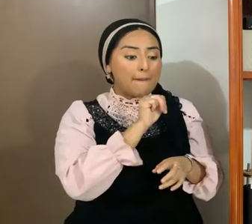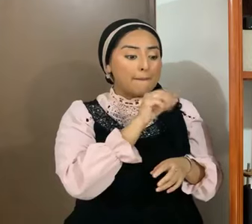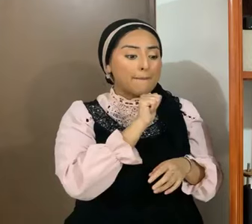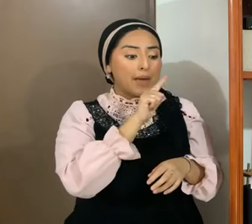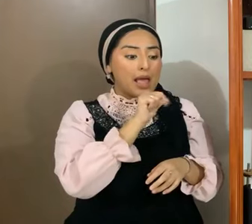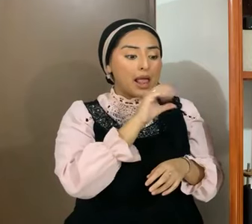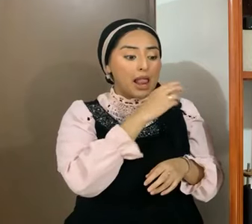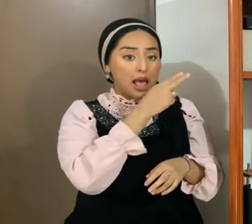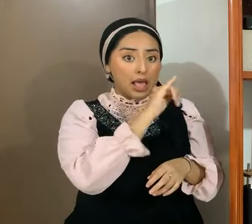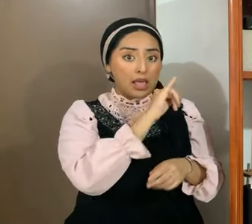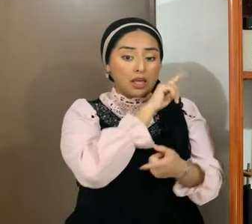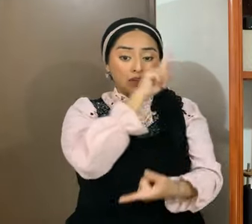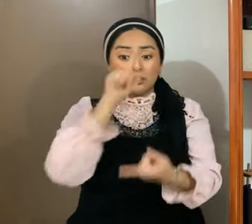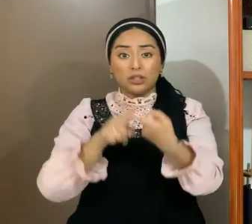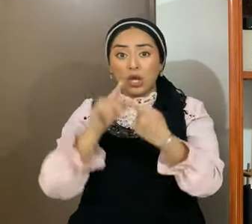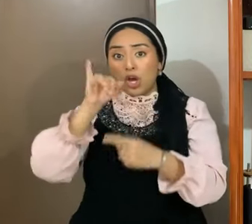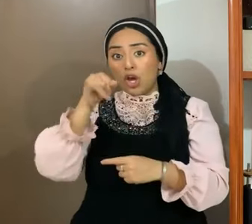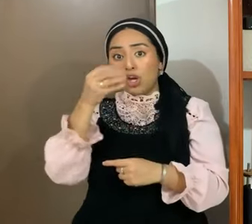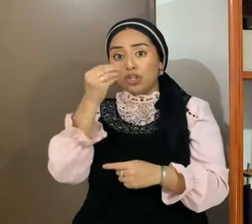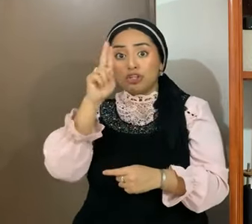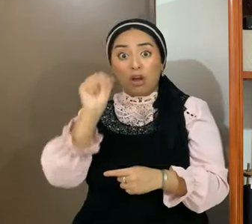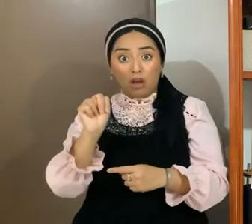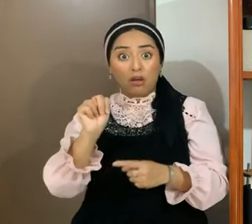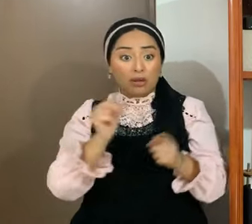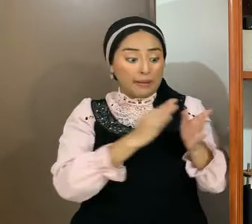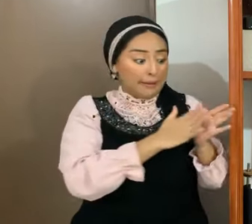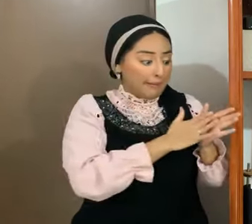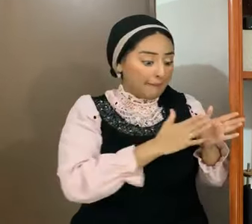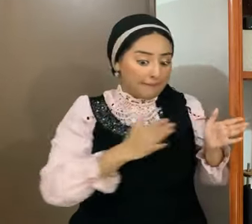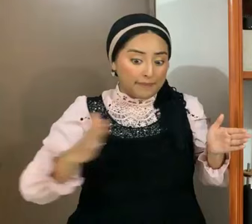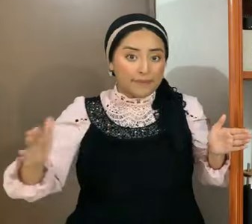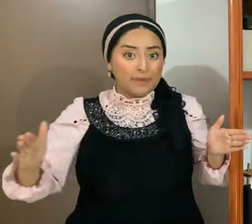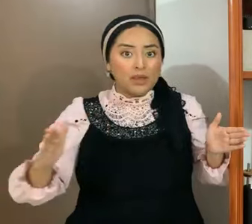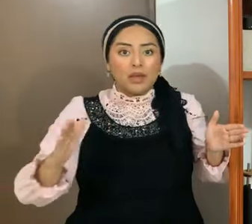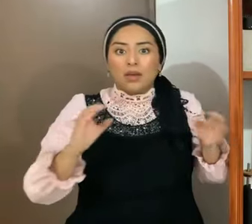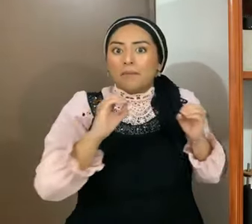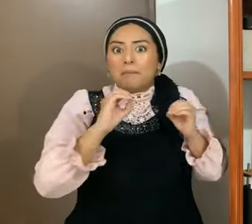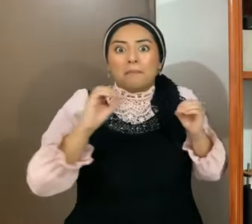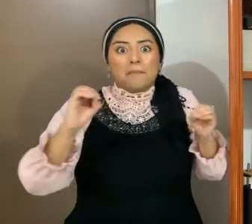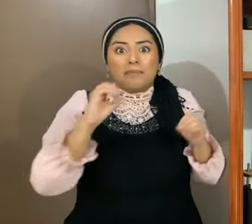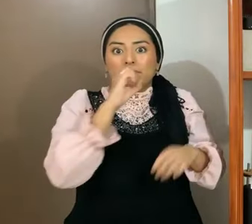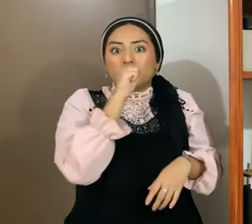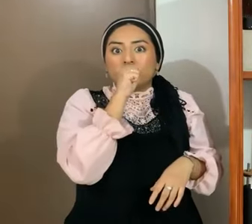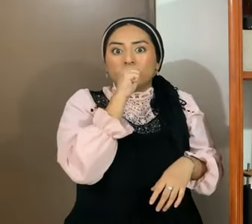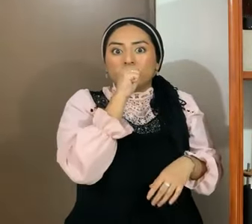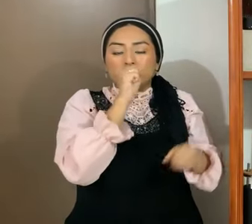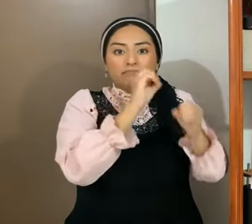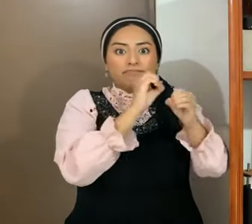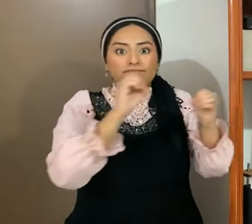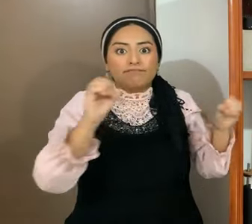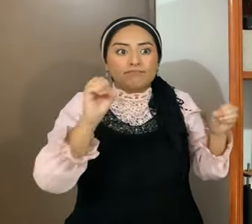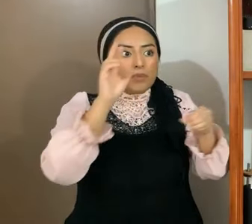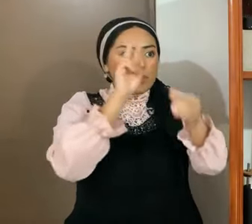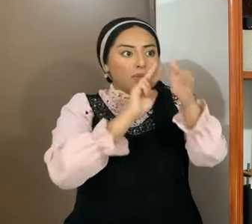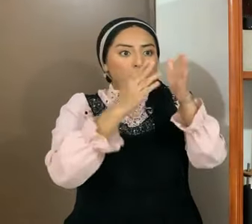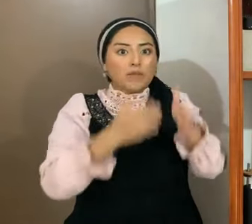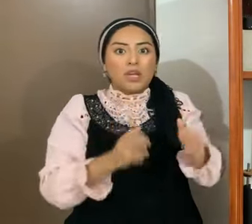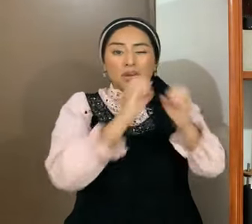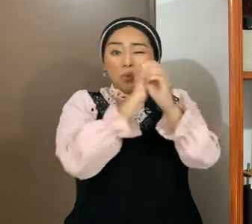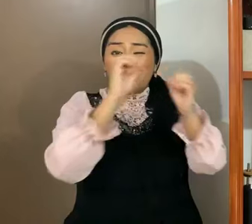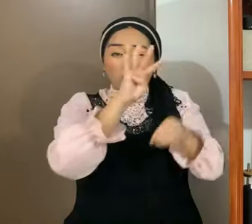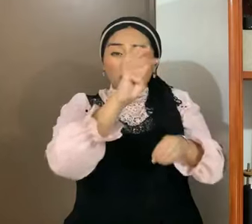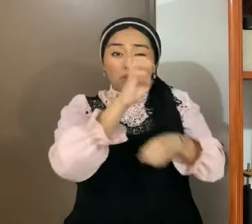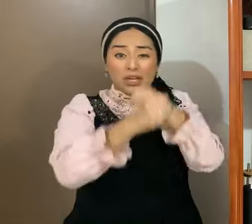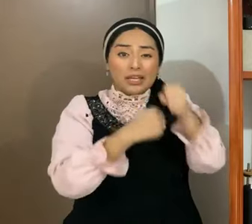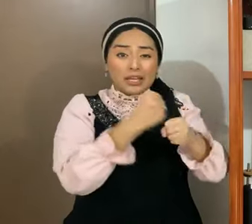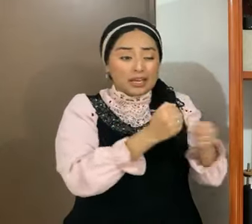Malaquías hasta Yohanan ben Zacaríahu, Juan el Bautista, no hubo quien hablara por Yahweh. El Eterno ocultó su